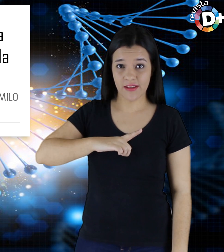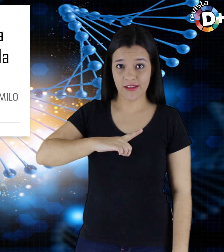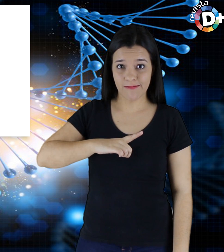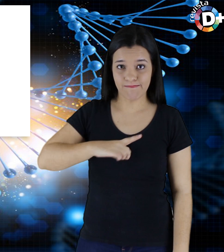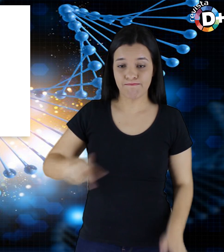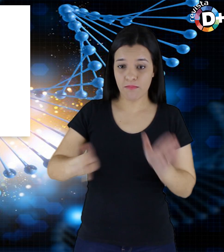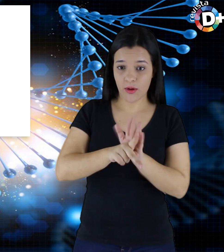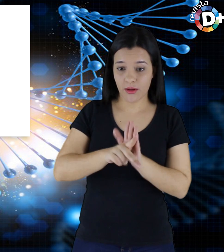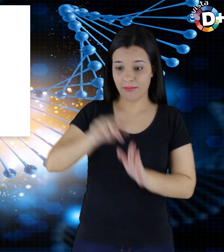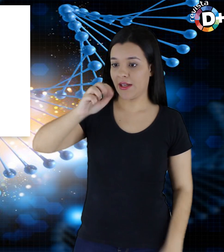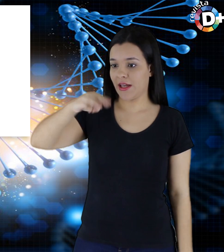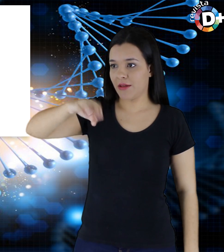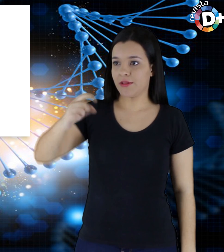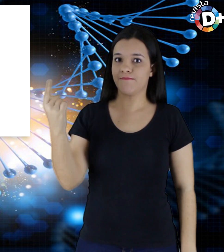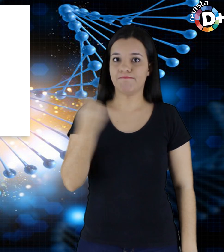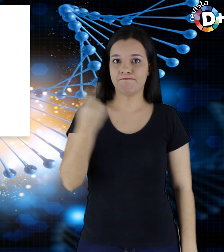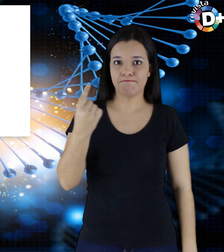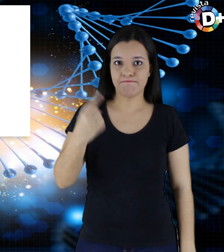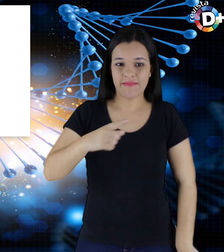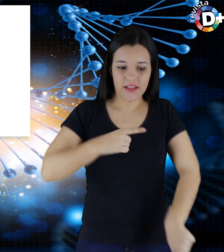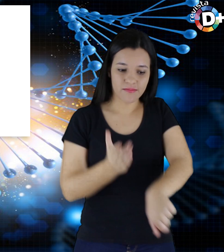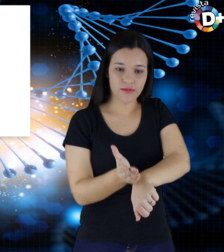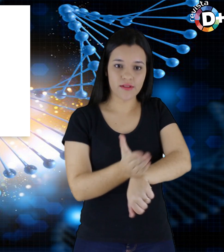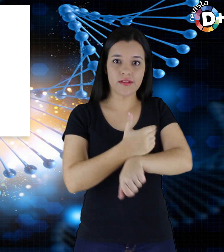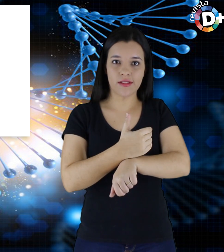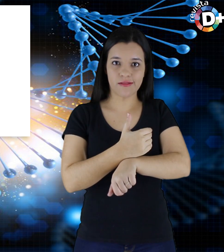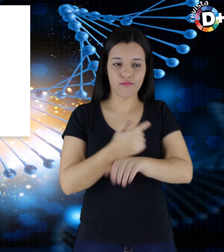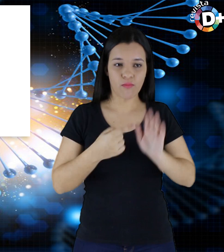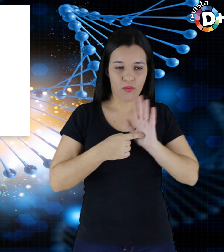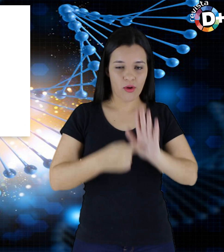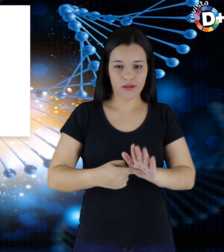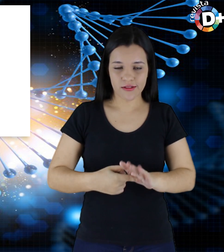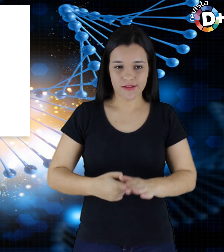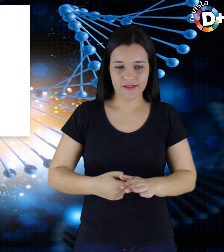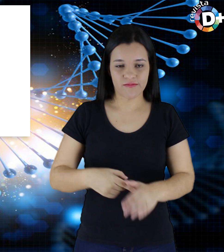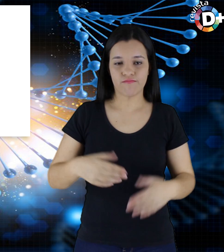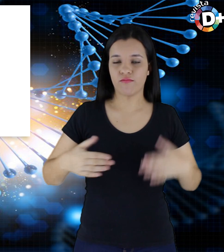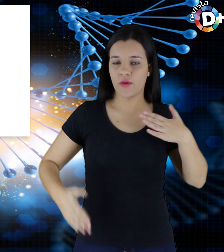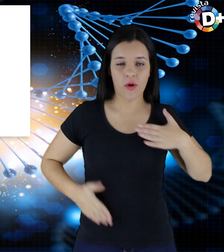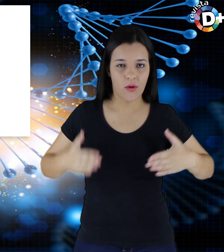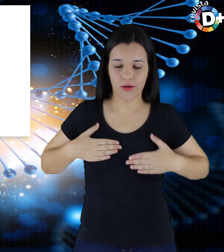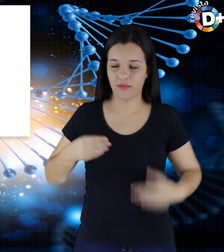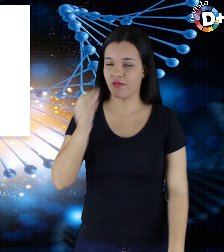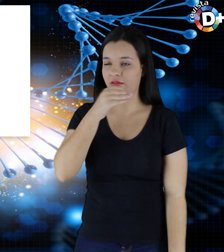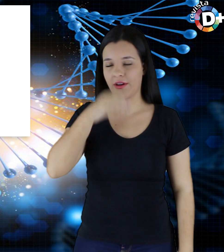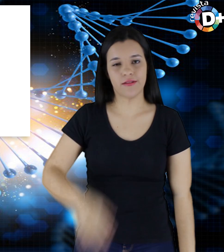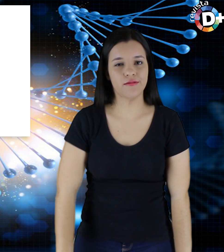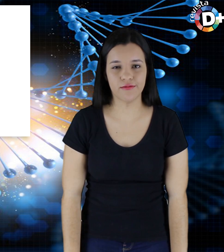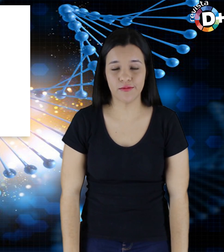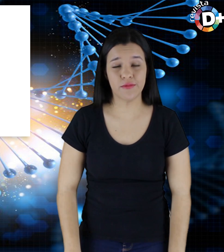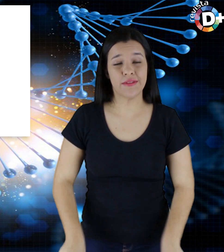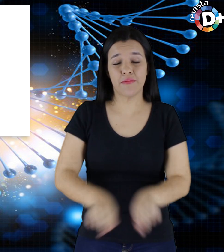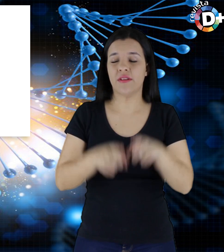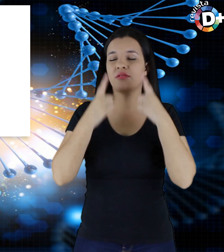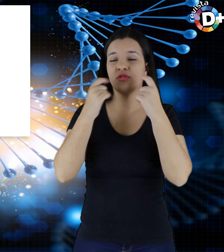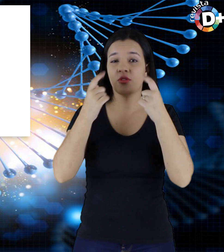tipo 1 apresentam os primeiros sintomas muito cedo, como fraqueza muscular generalizada,